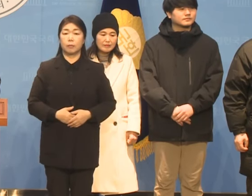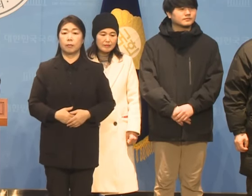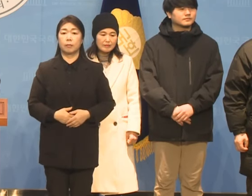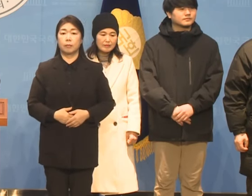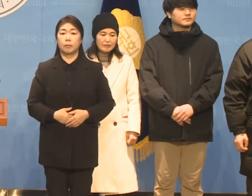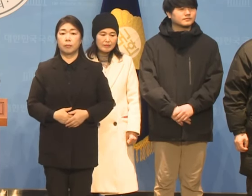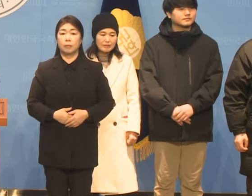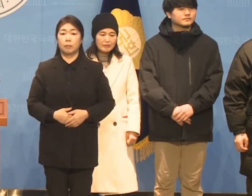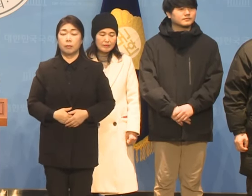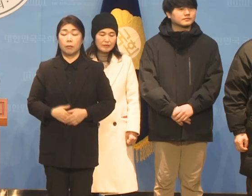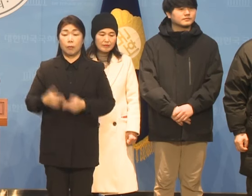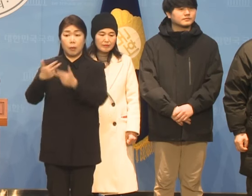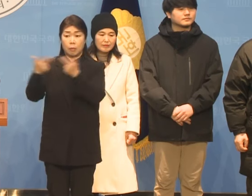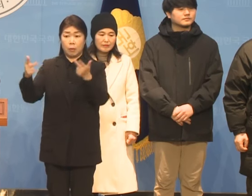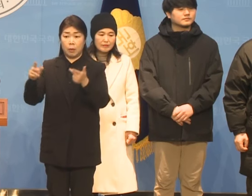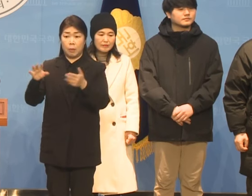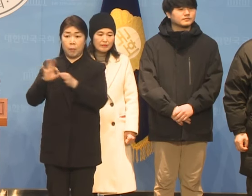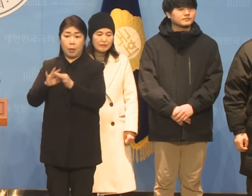비명이라서